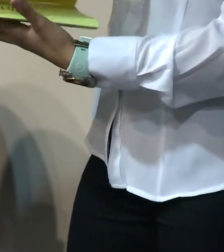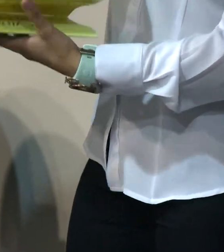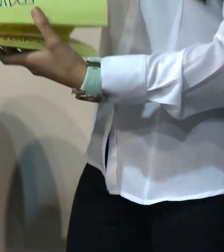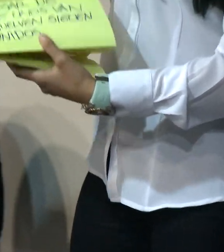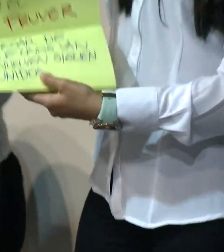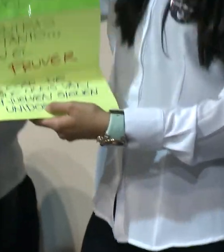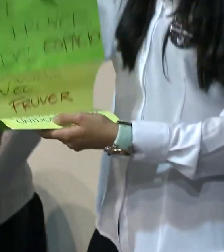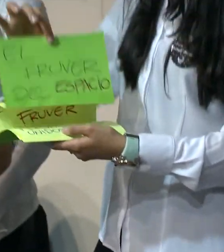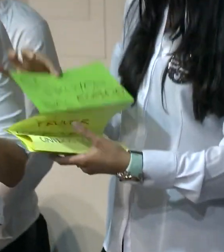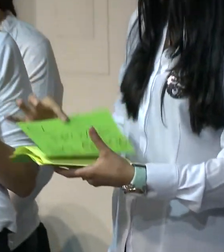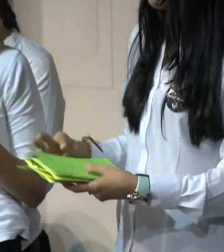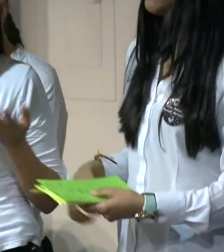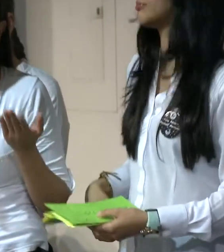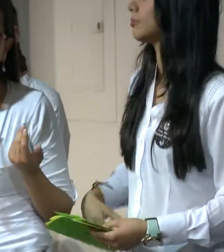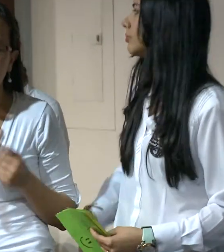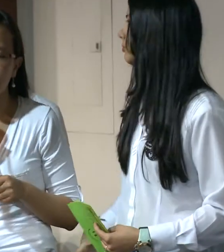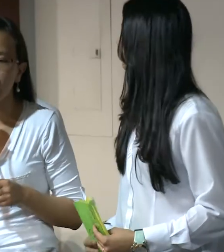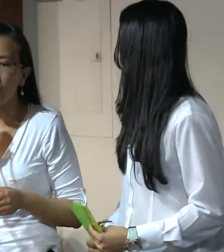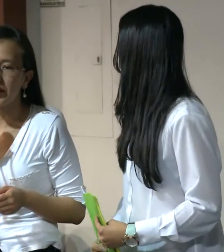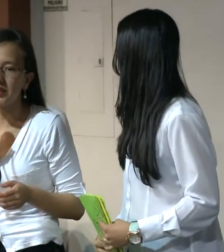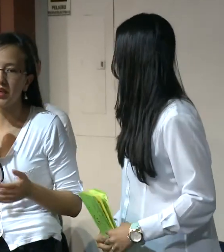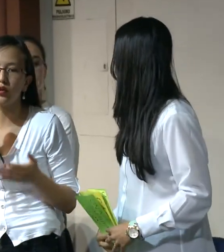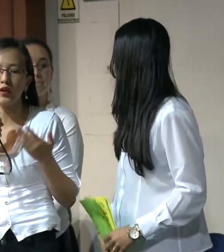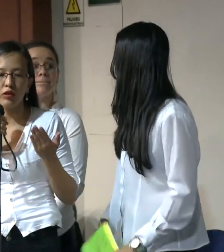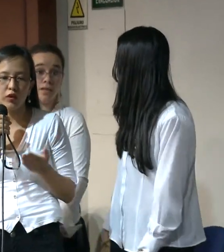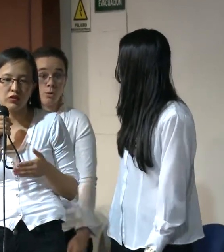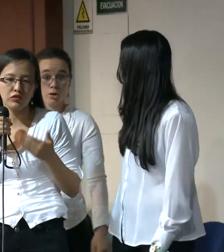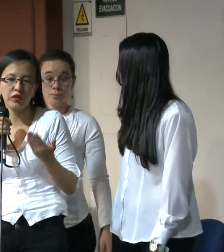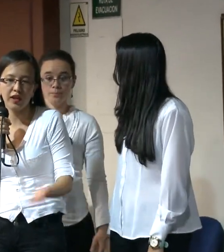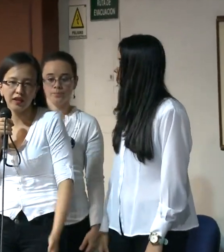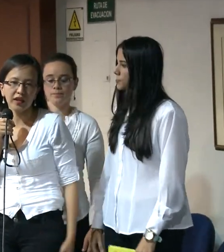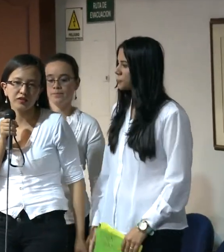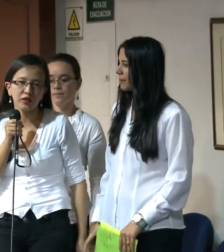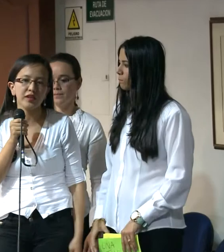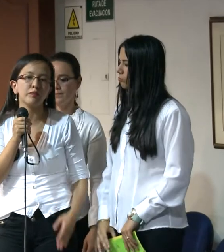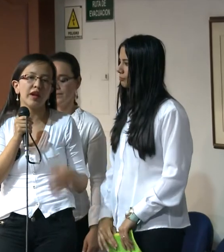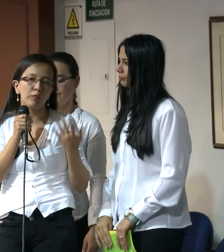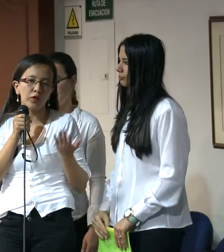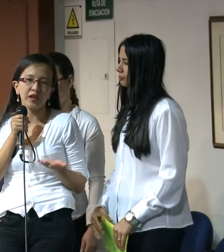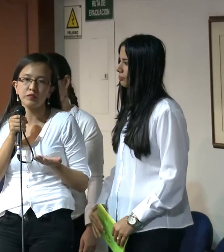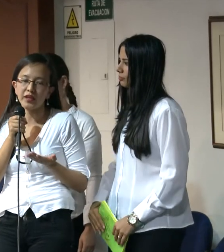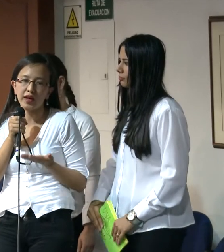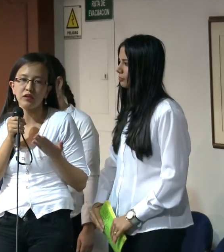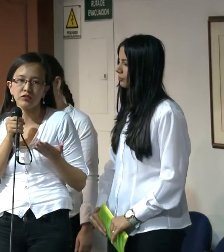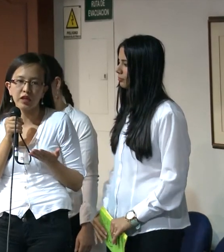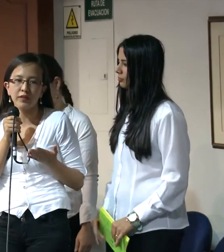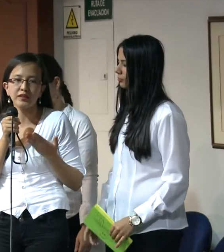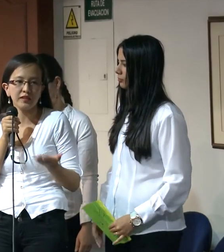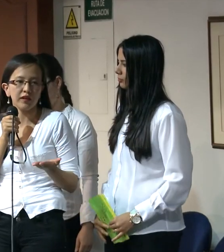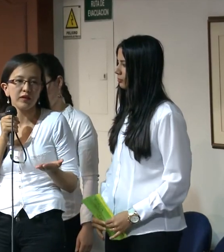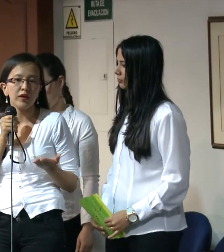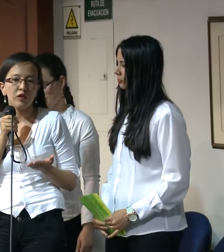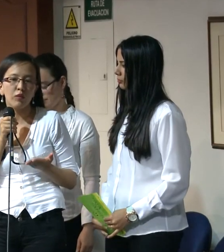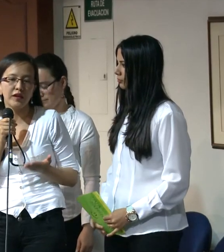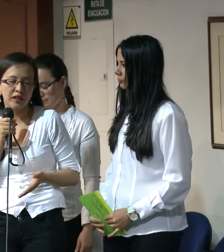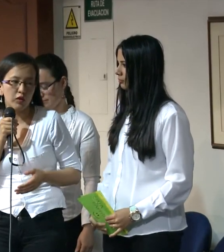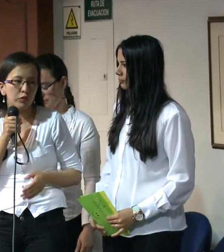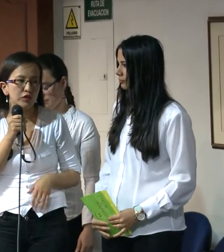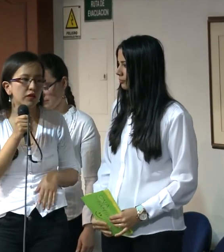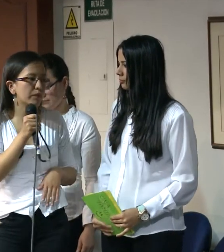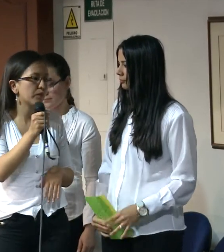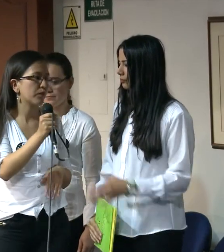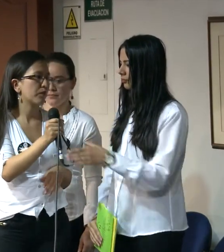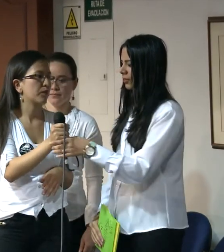ellos retomaron pues lo que decía mi compañera sobre el cuento y sobre las narraciones para poder explicar los temas y ser lo más